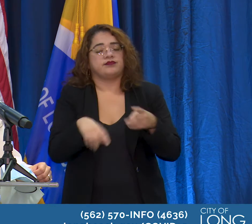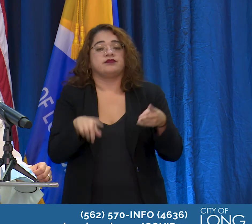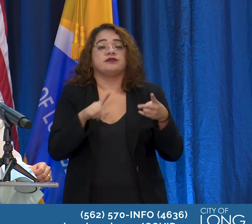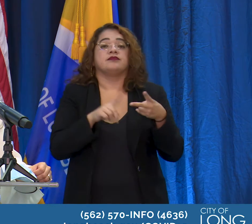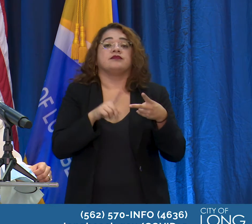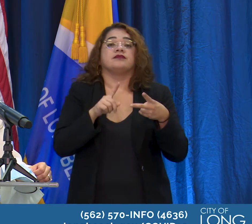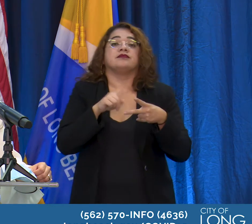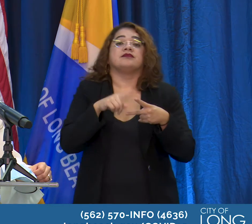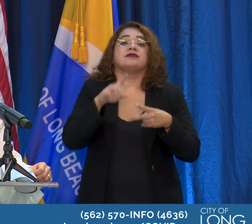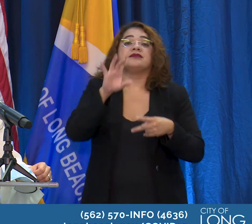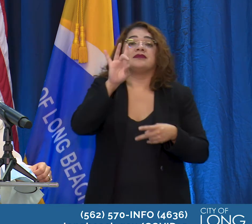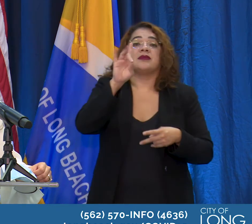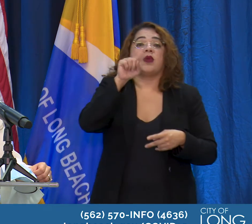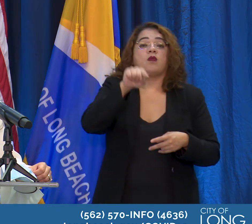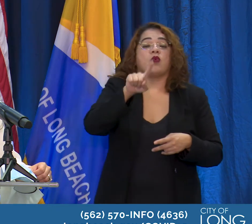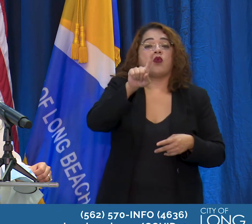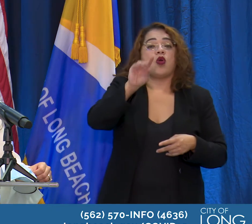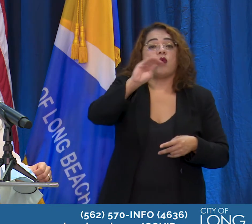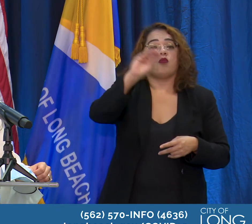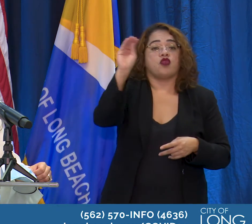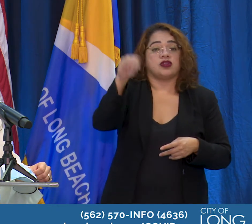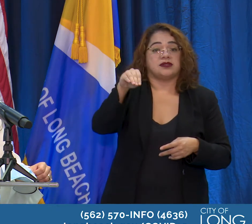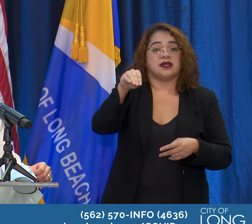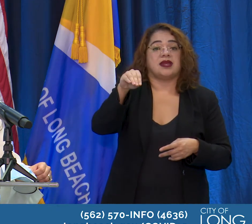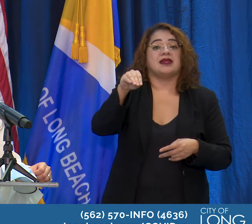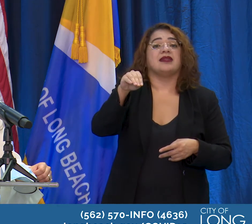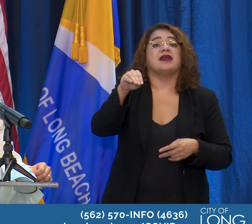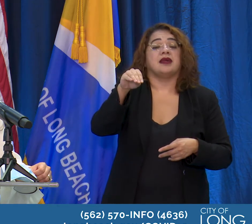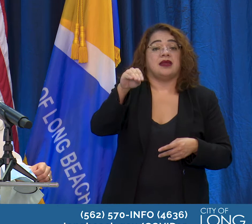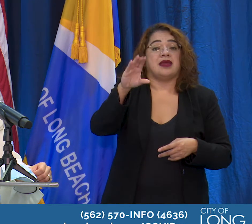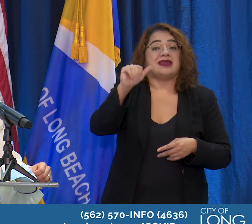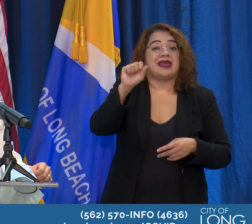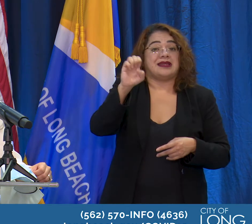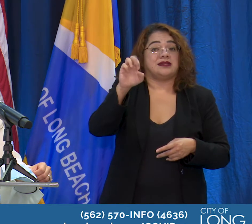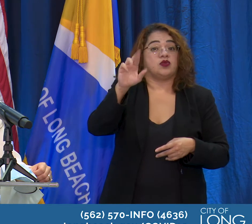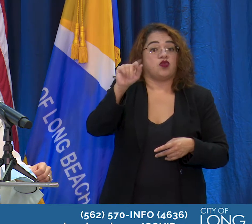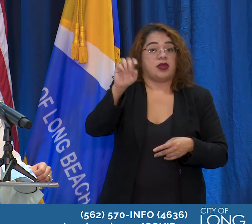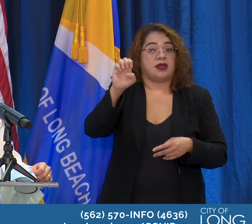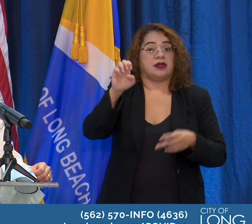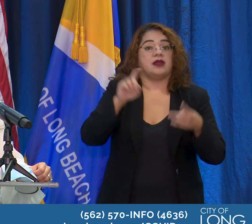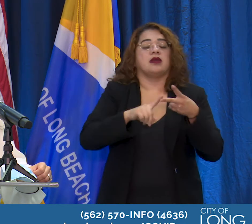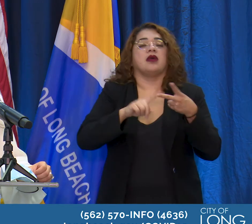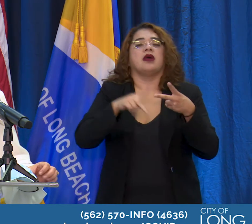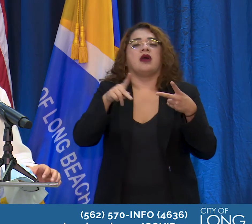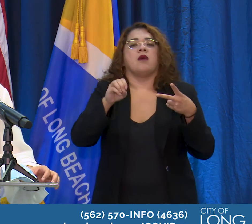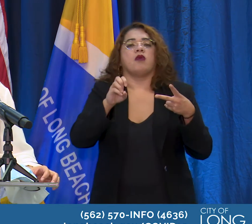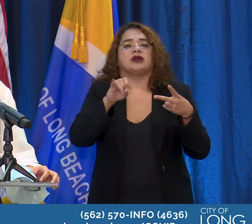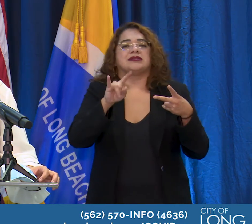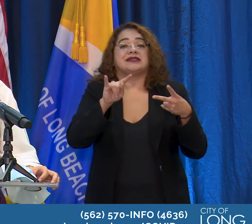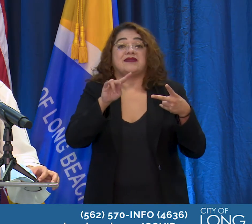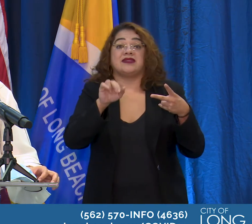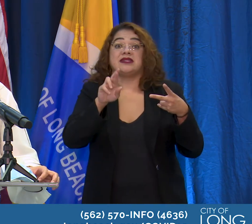del 8.1% por cada 100,000 personas y la tasa de positividad es de